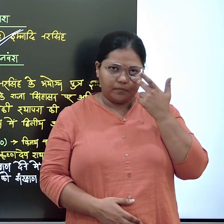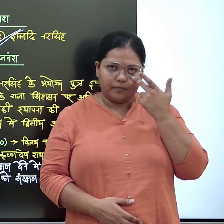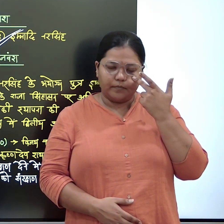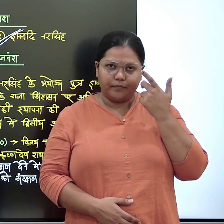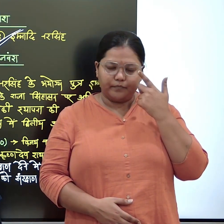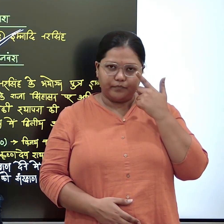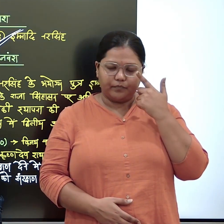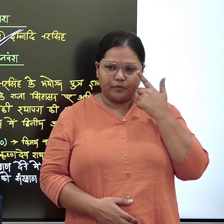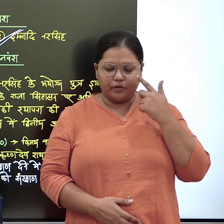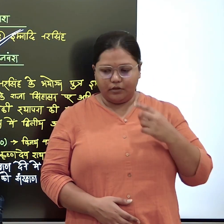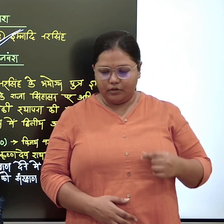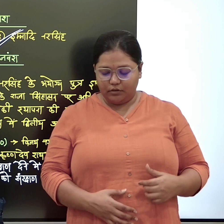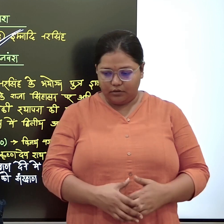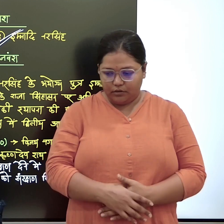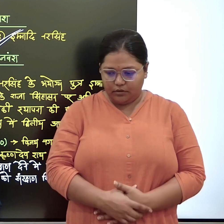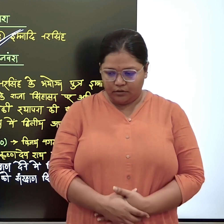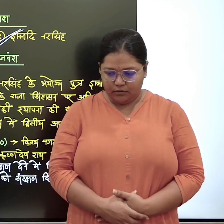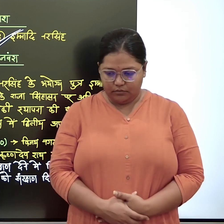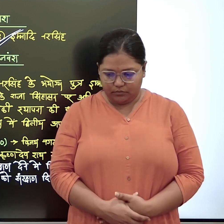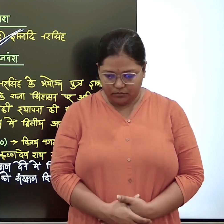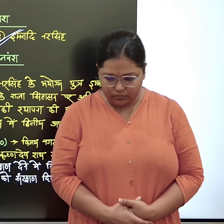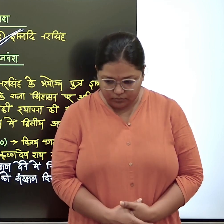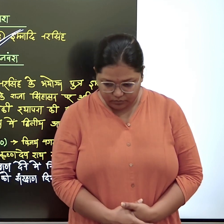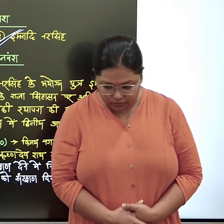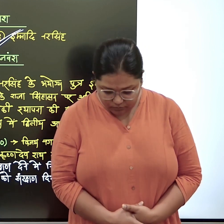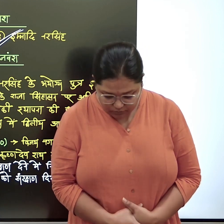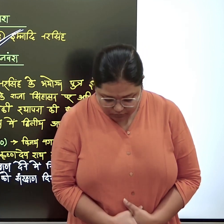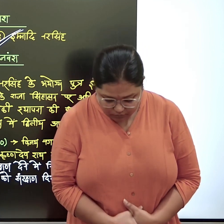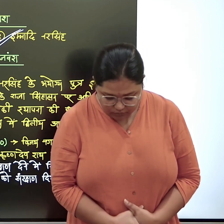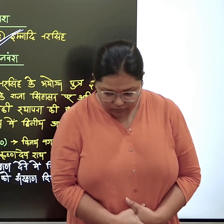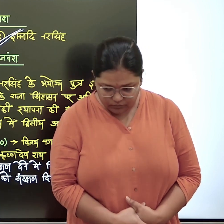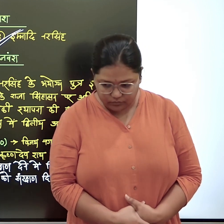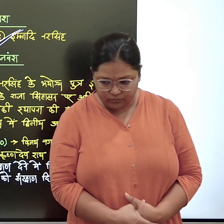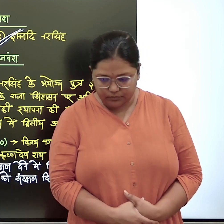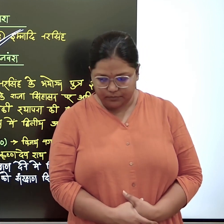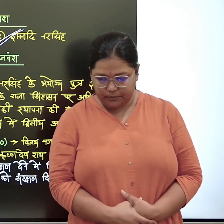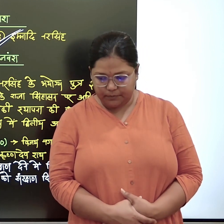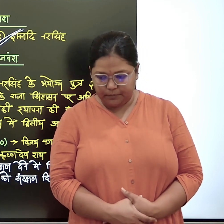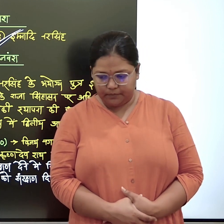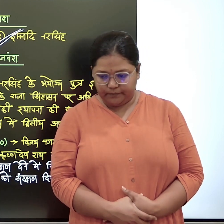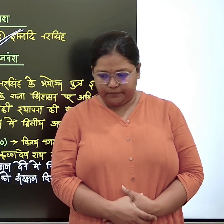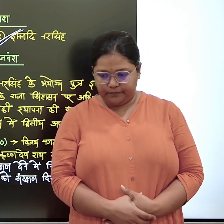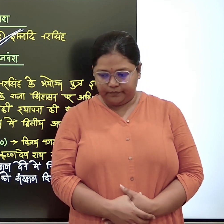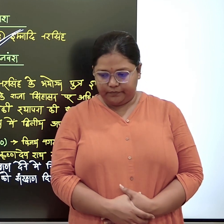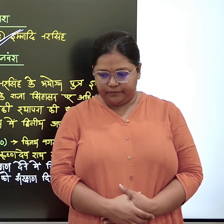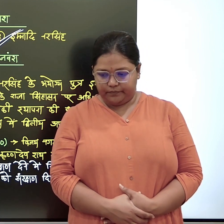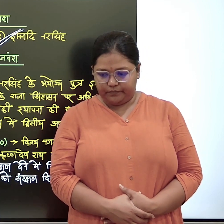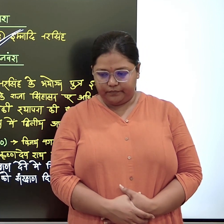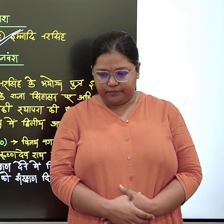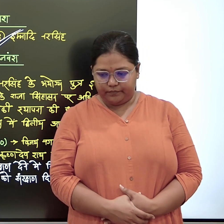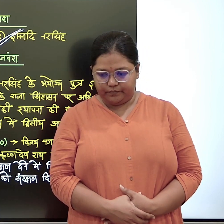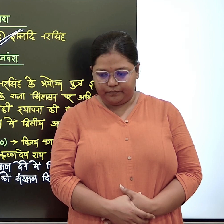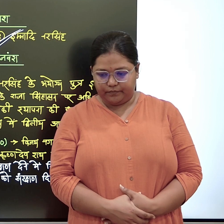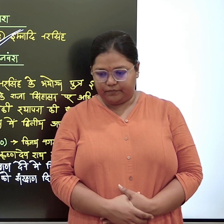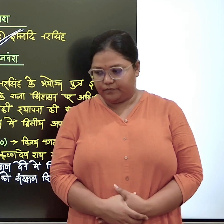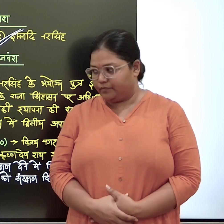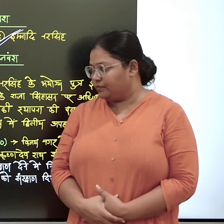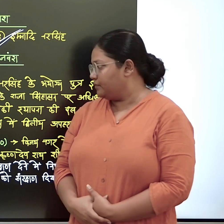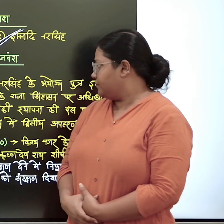पढ़ेंगे, उनके राजाओं के बारे में ही बस। आगे आते हैं तुलूव